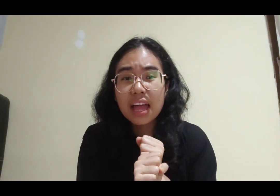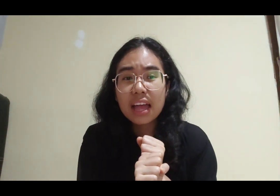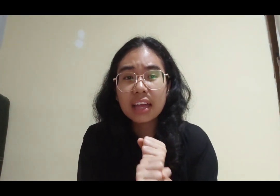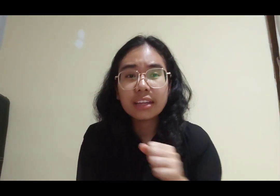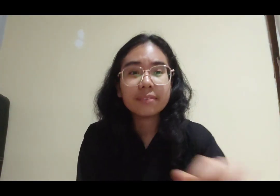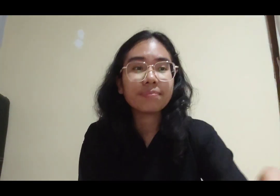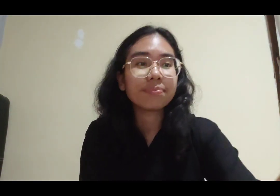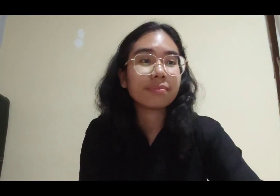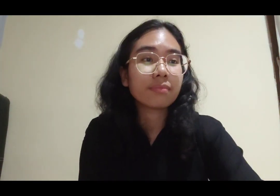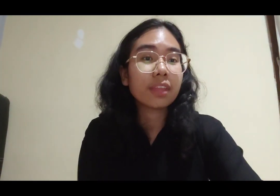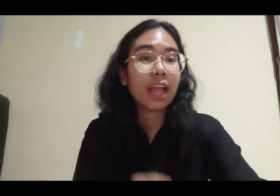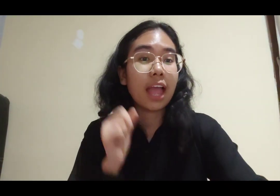kekelaman,